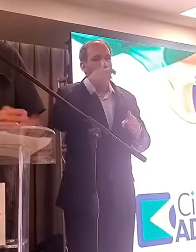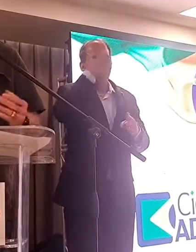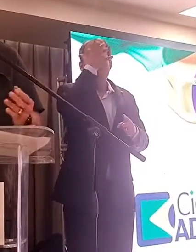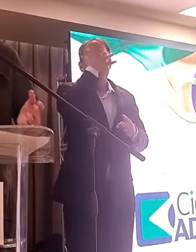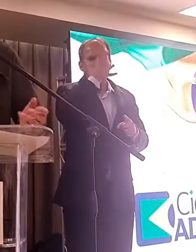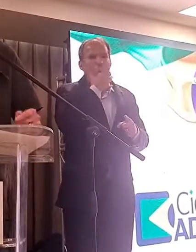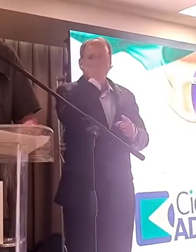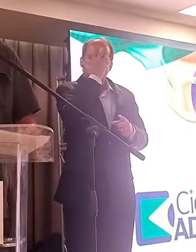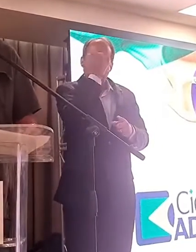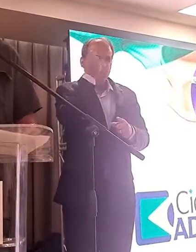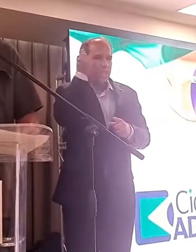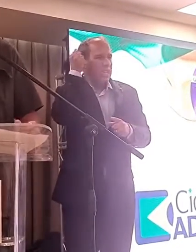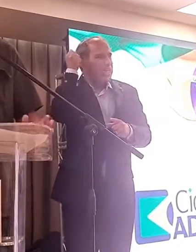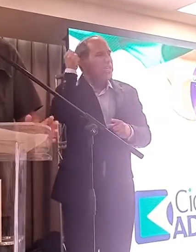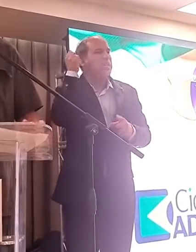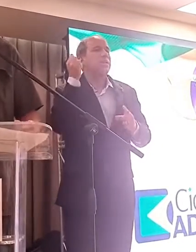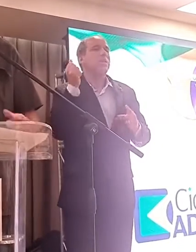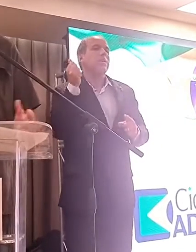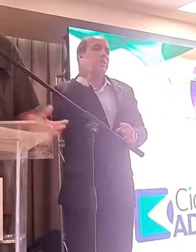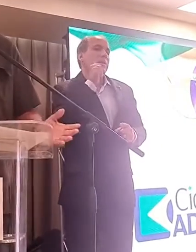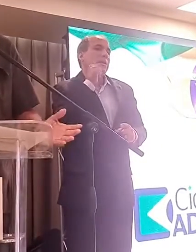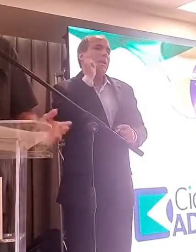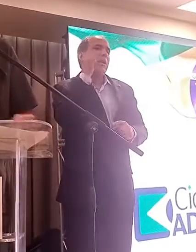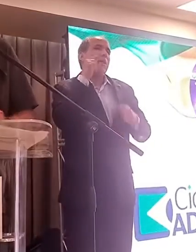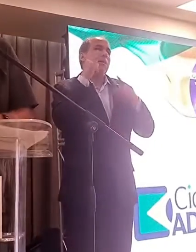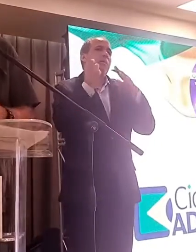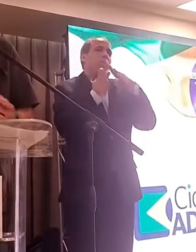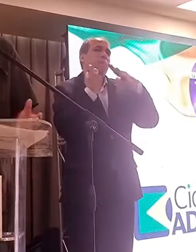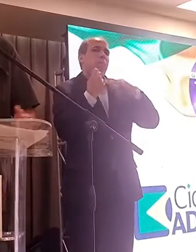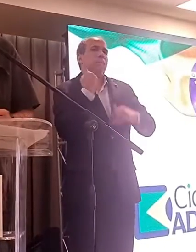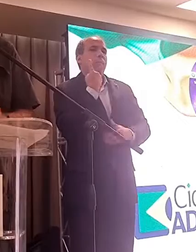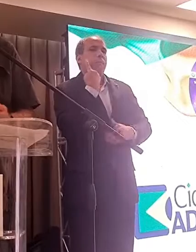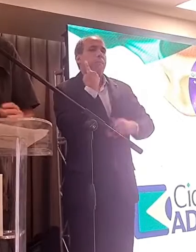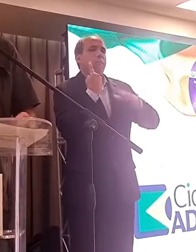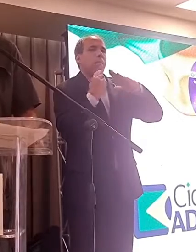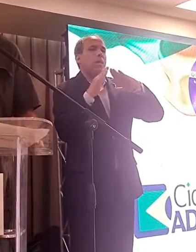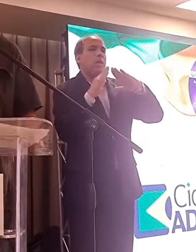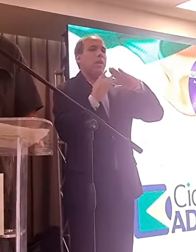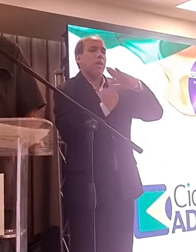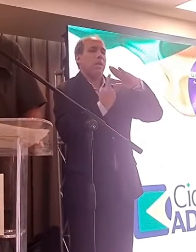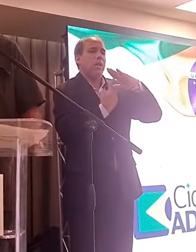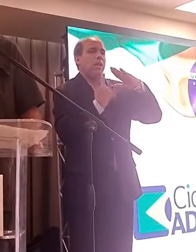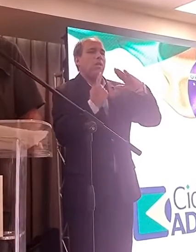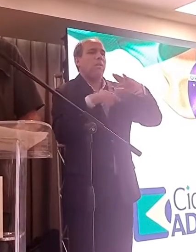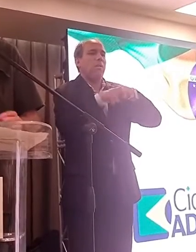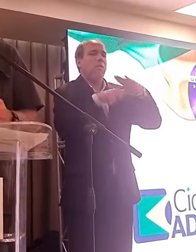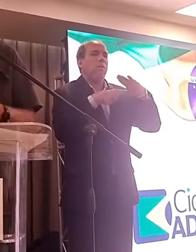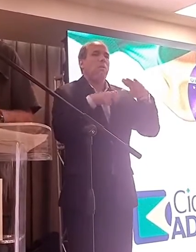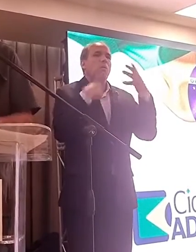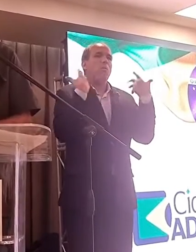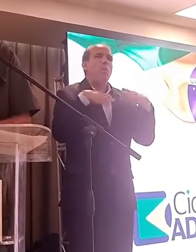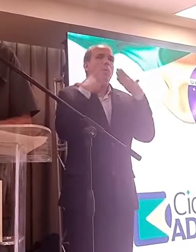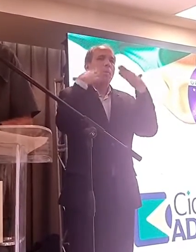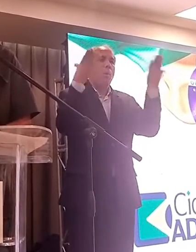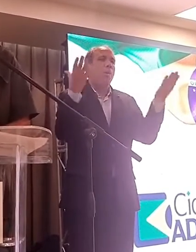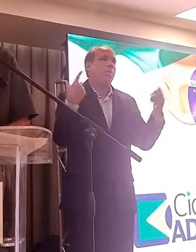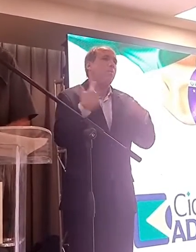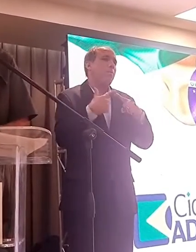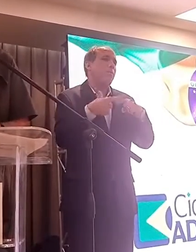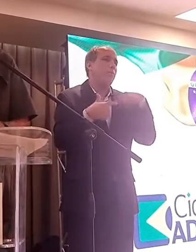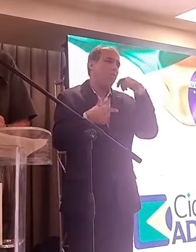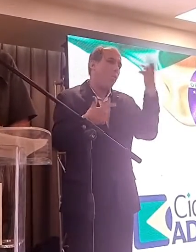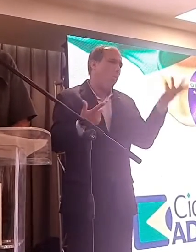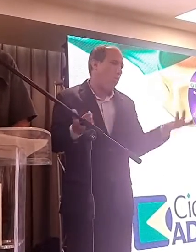E elas viviam em casa, obviamente, enclausuladas, com vergonha. Bem, junto à Marinha do